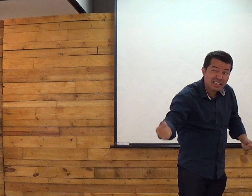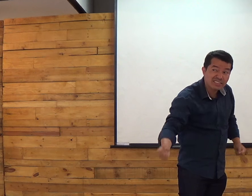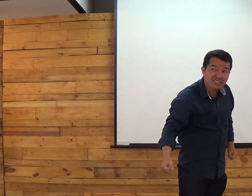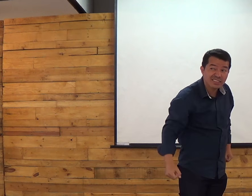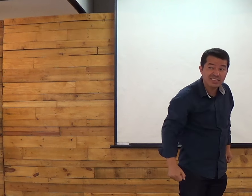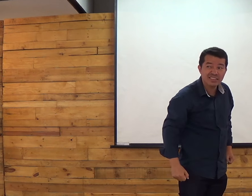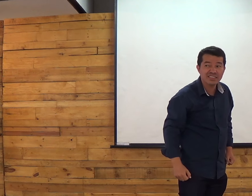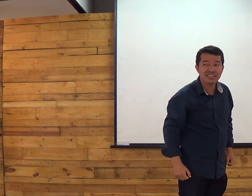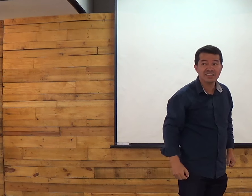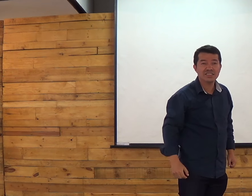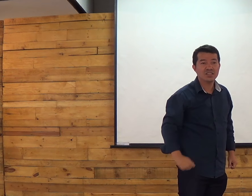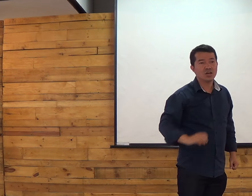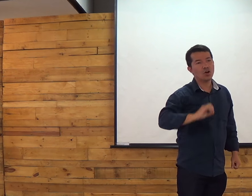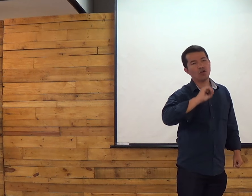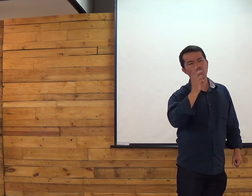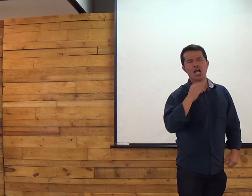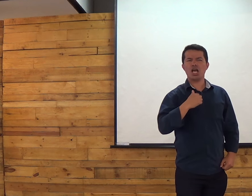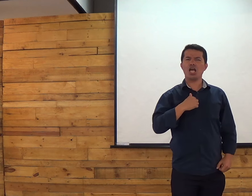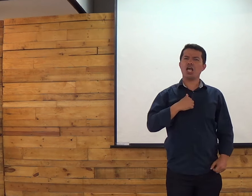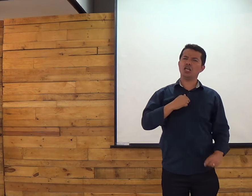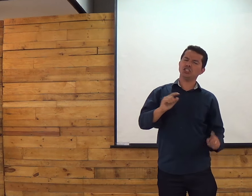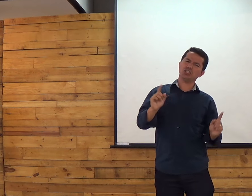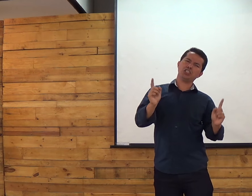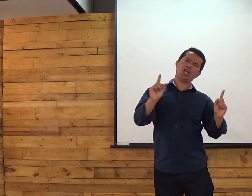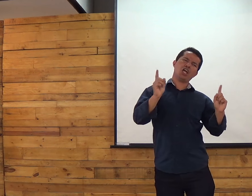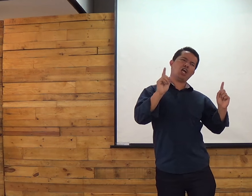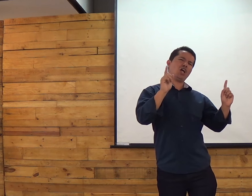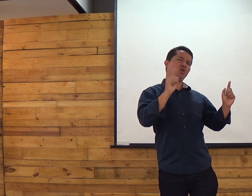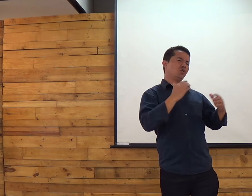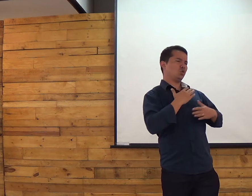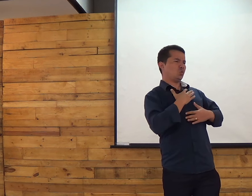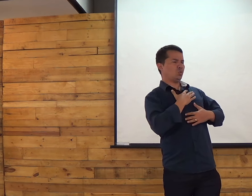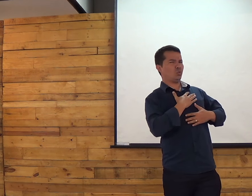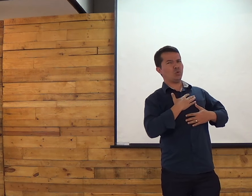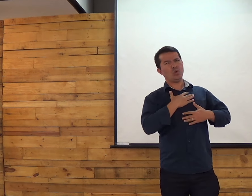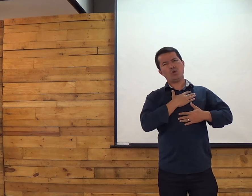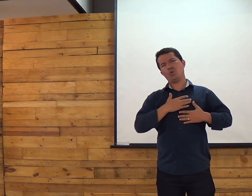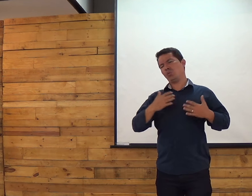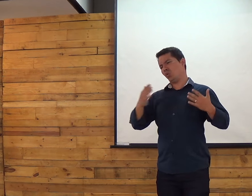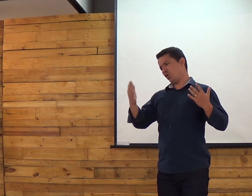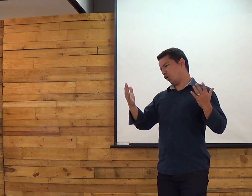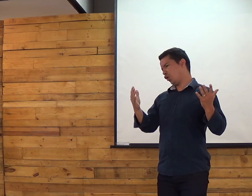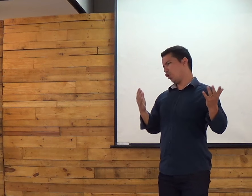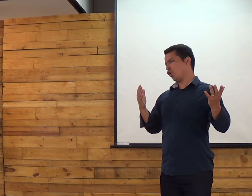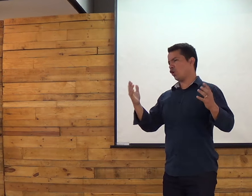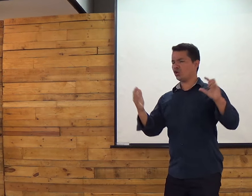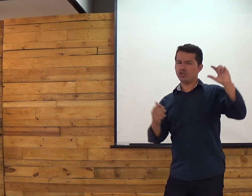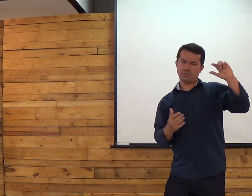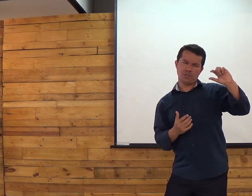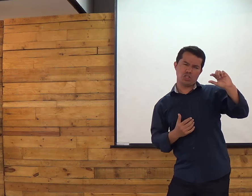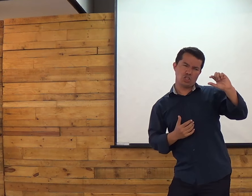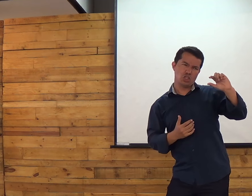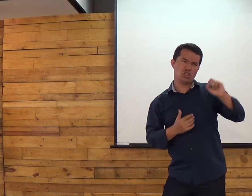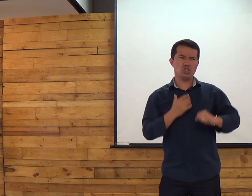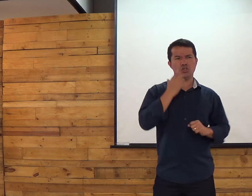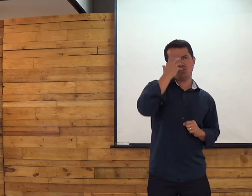grande, você aceita isso? Ou você pensa, não, ainda não. Na verdade,